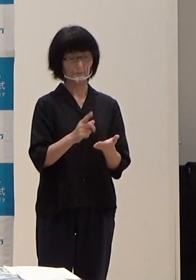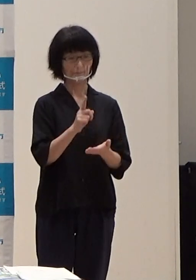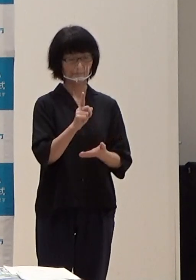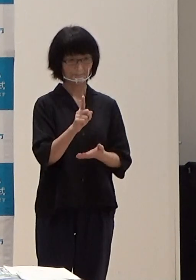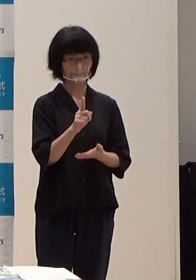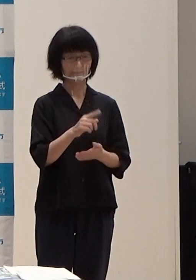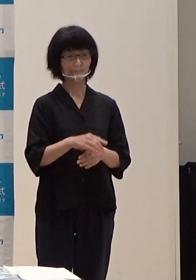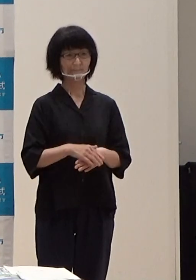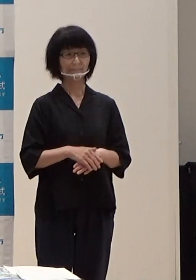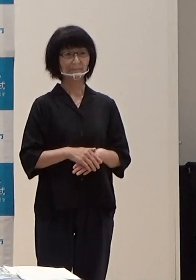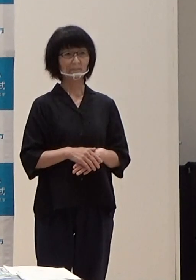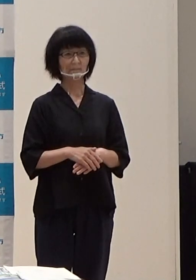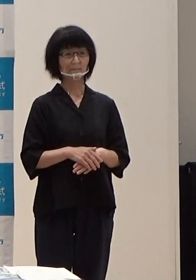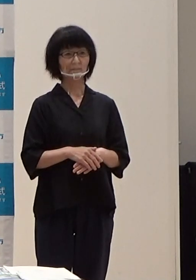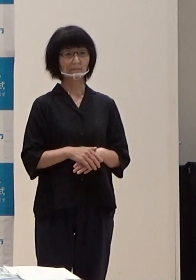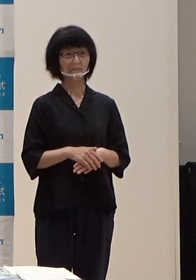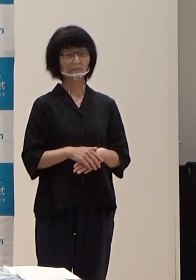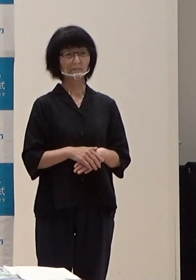ております。